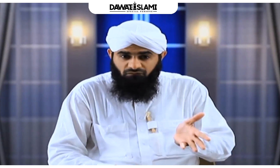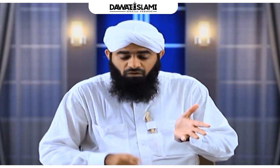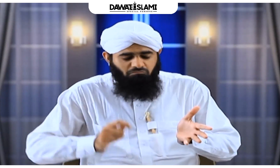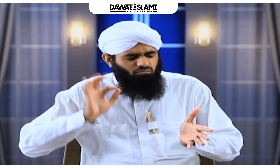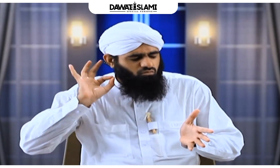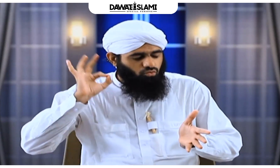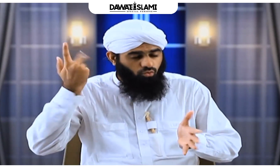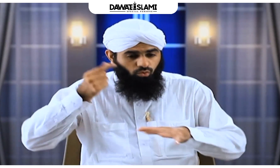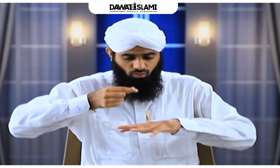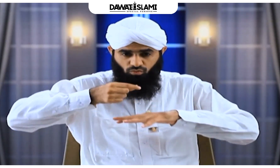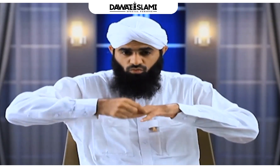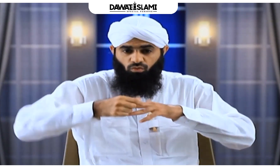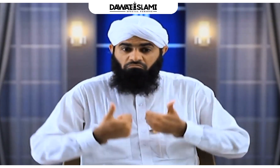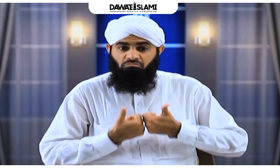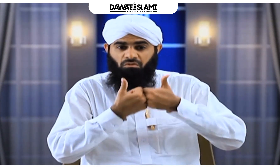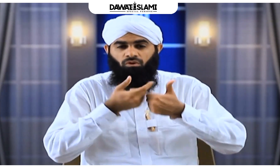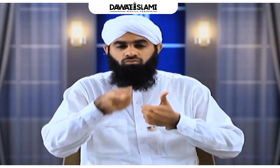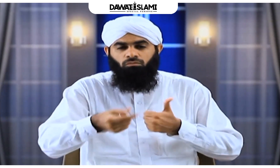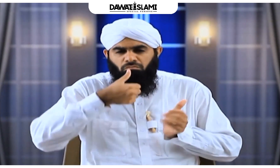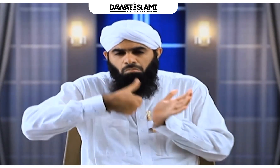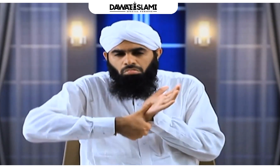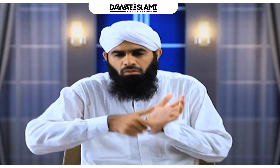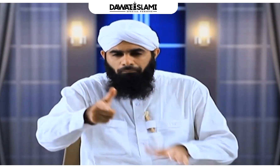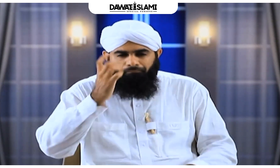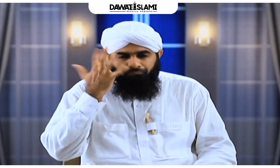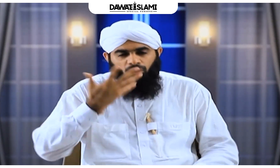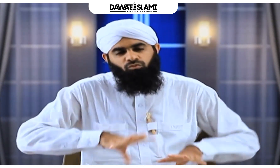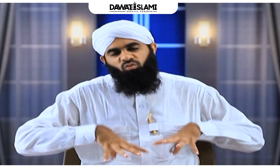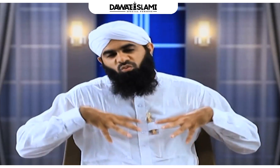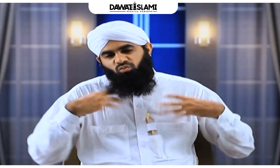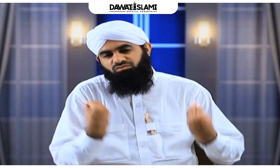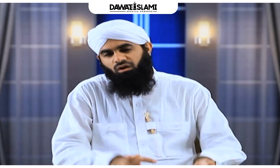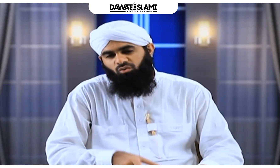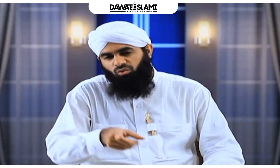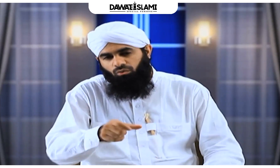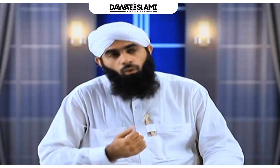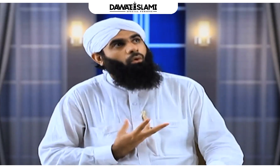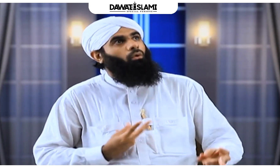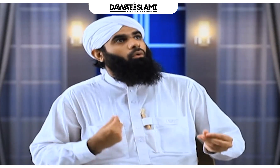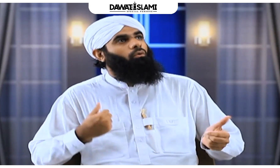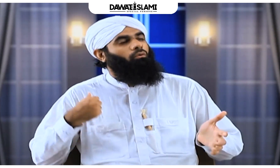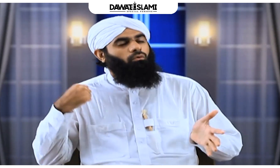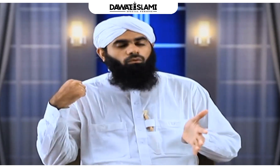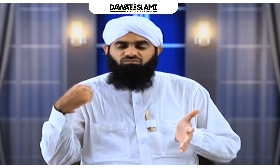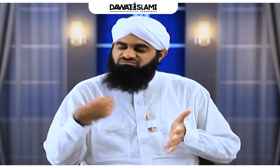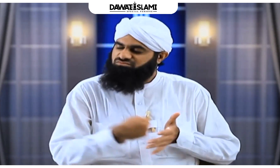انمول ہیرے تھے جنہیں تم نادانی کے سبب ضائع کر چکے۔ اس پر وہ شخص افسوس کرنے